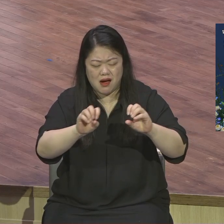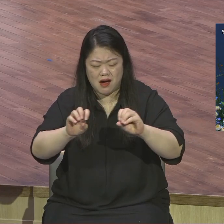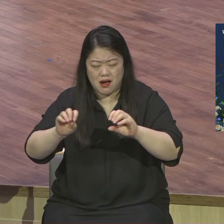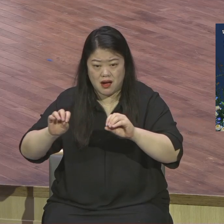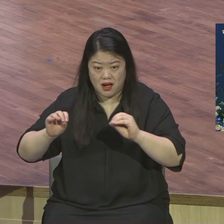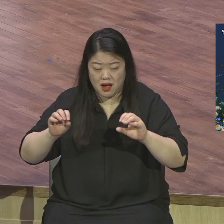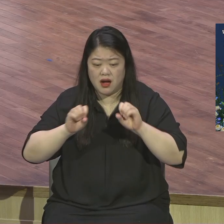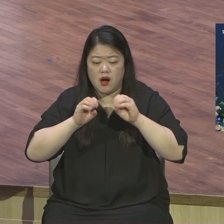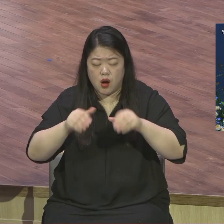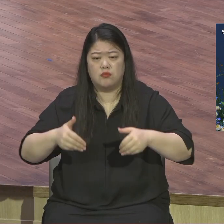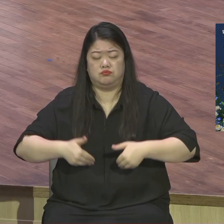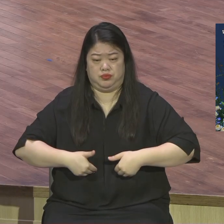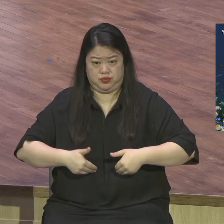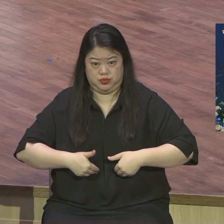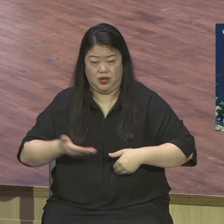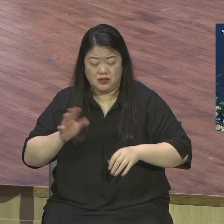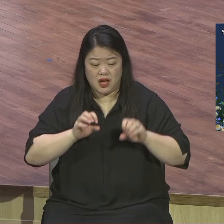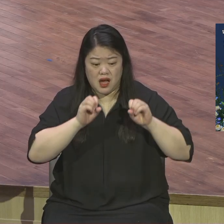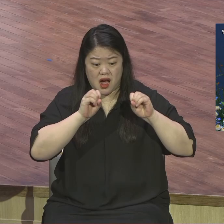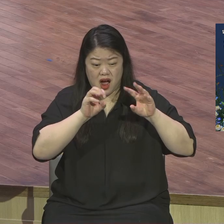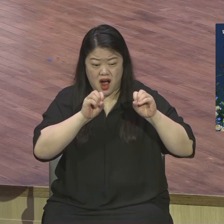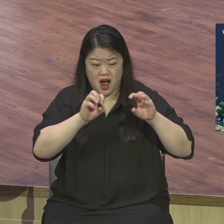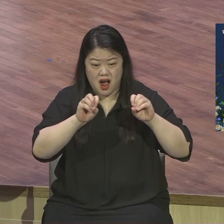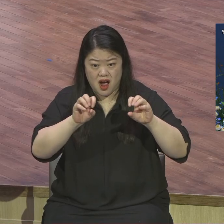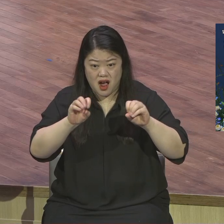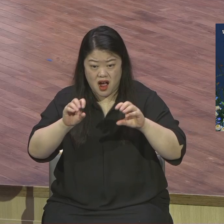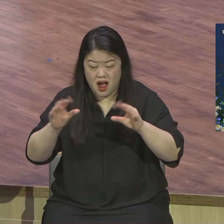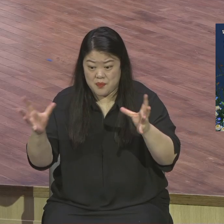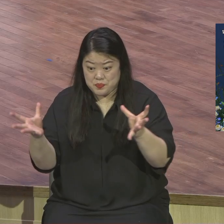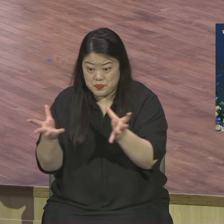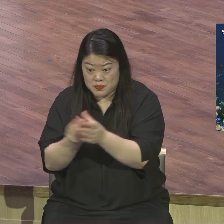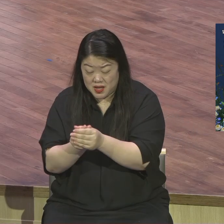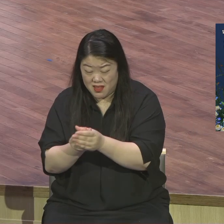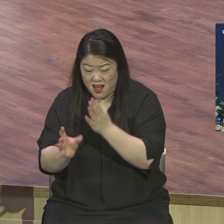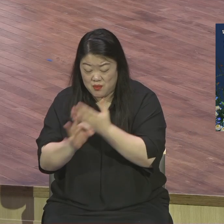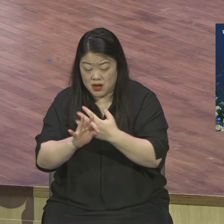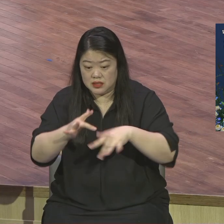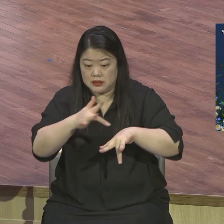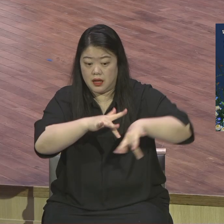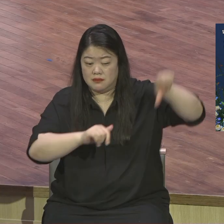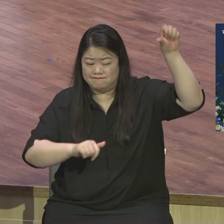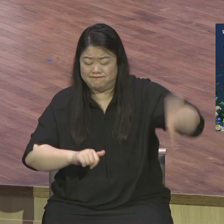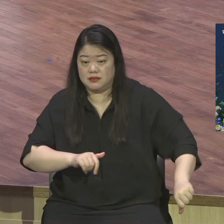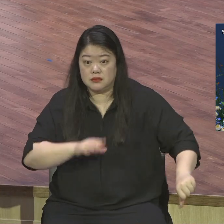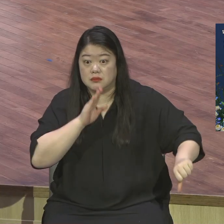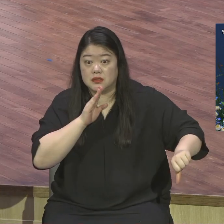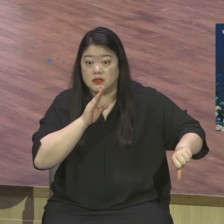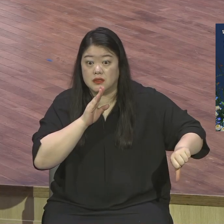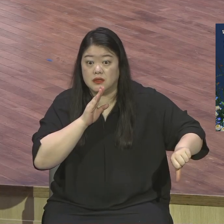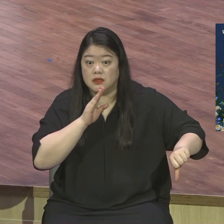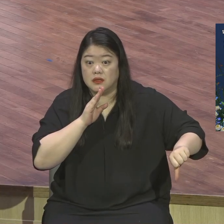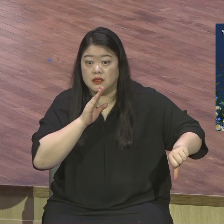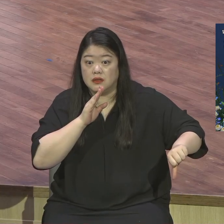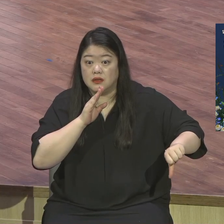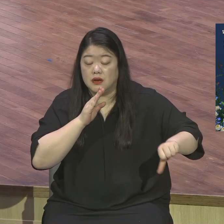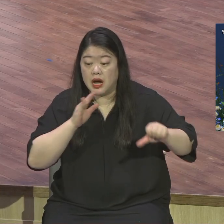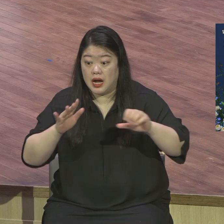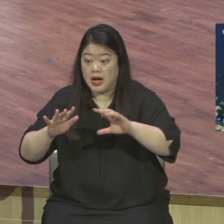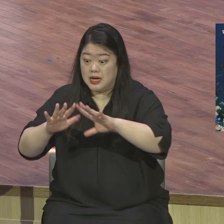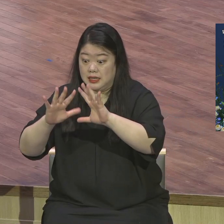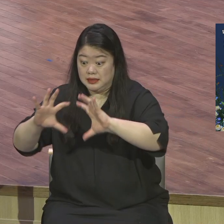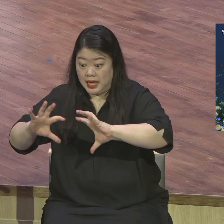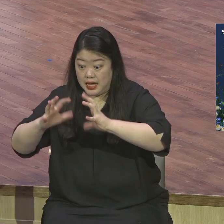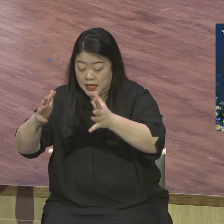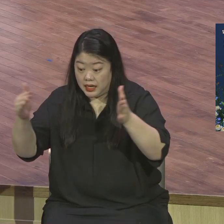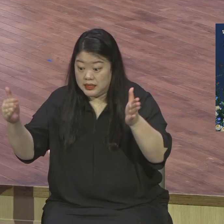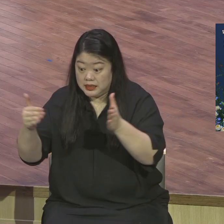사단 종말을 가져오기 때문에 몬둠 민족의 증거되면 끝이잖아요 끝이면 사단이